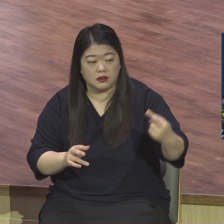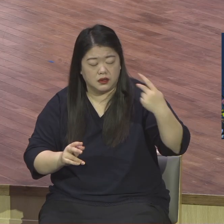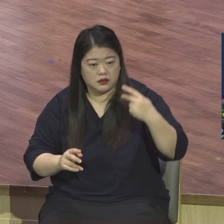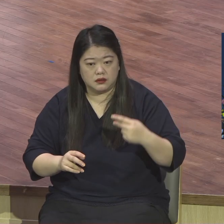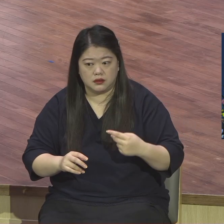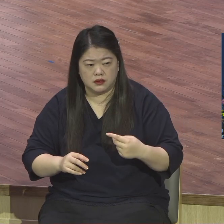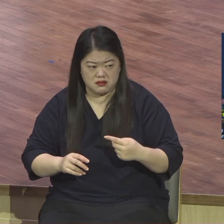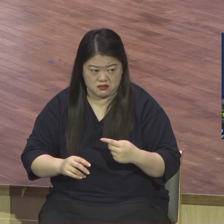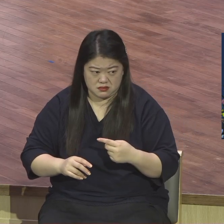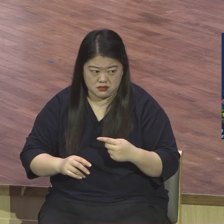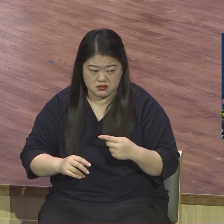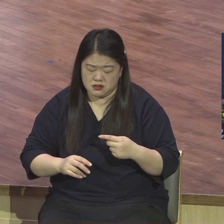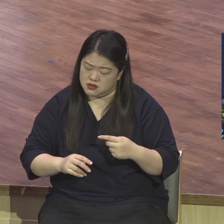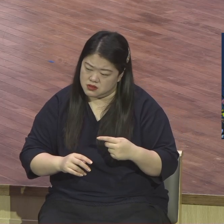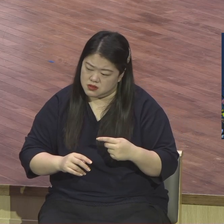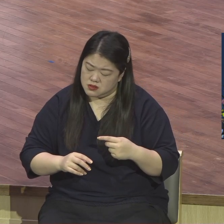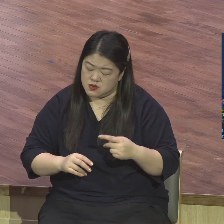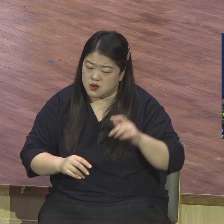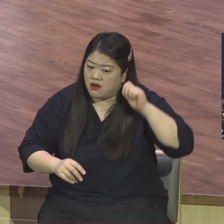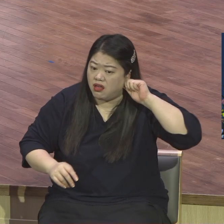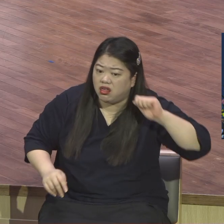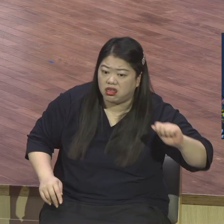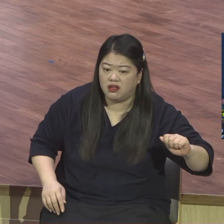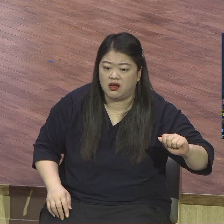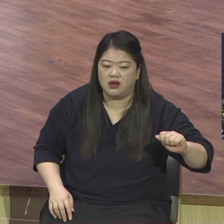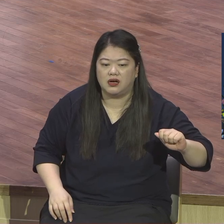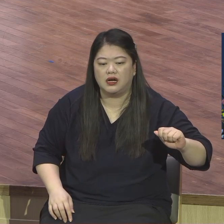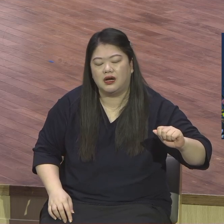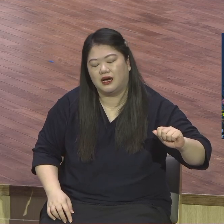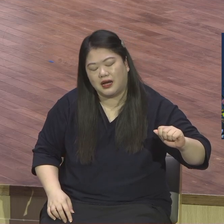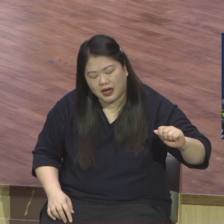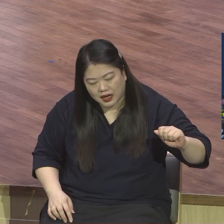우리가 분명히 기억해야 합니다. 복음은요, 모든 것이